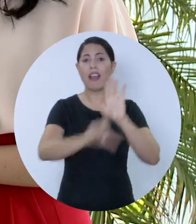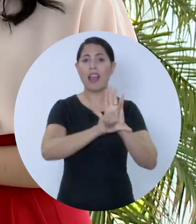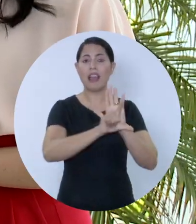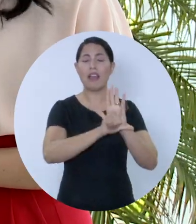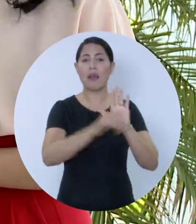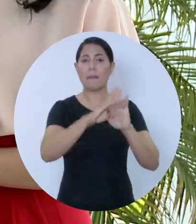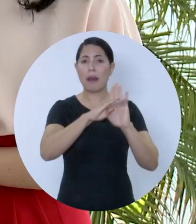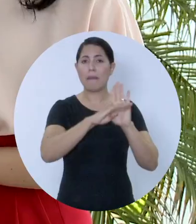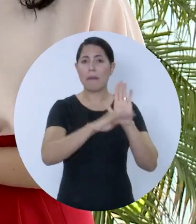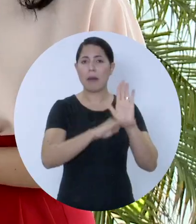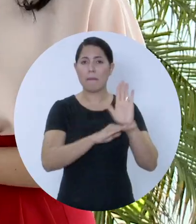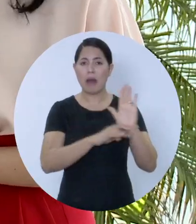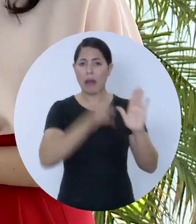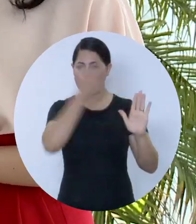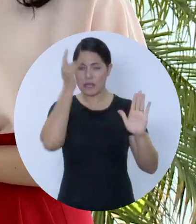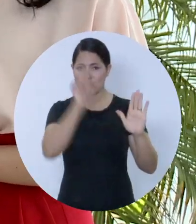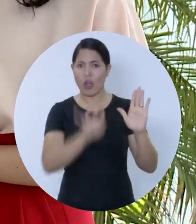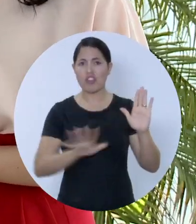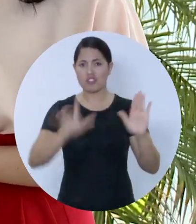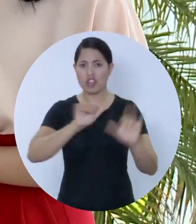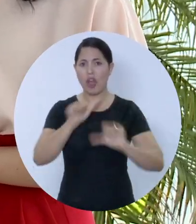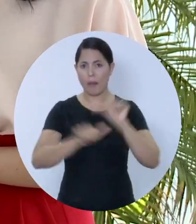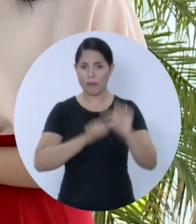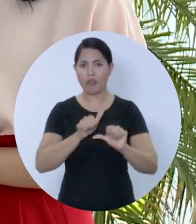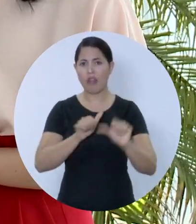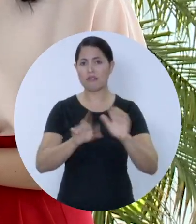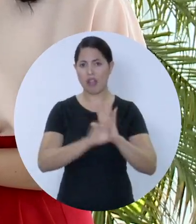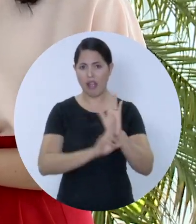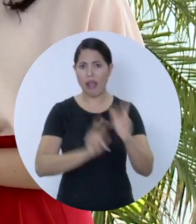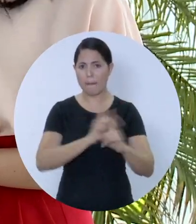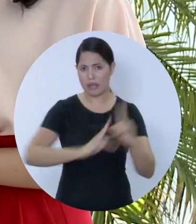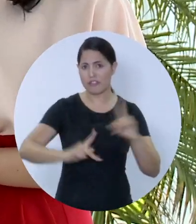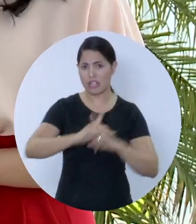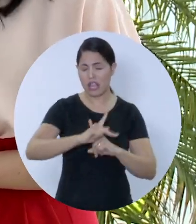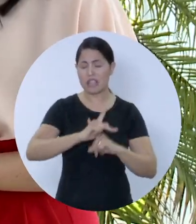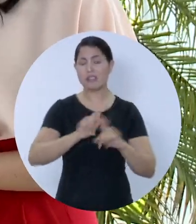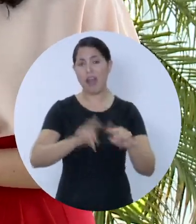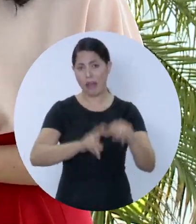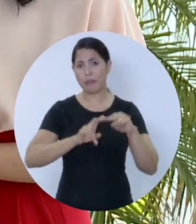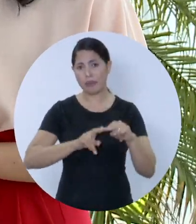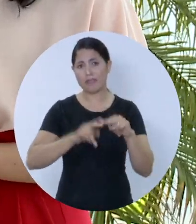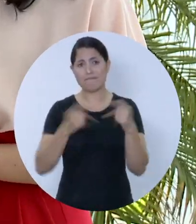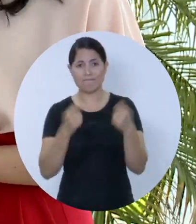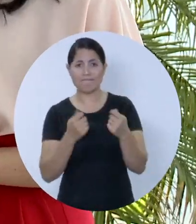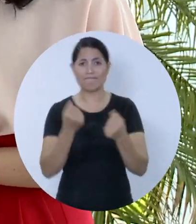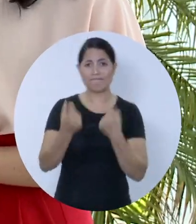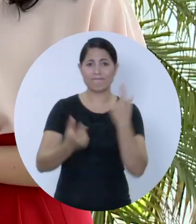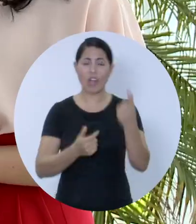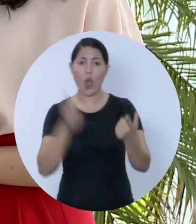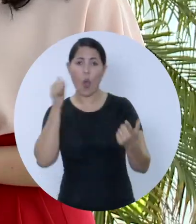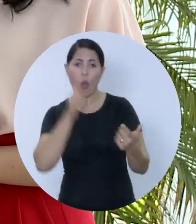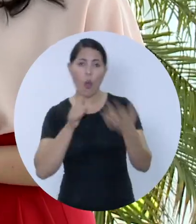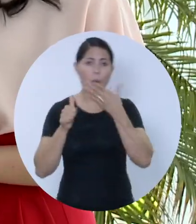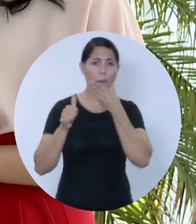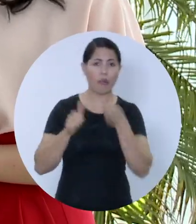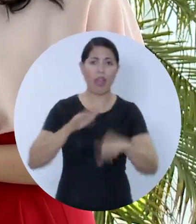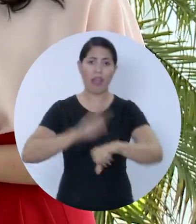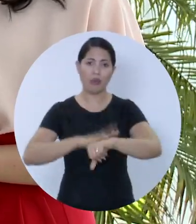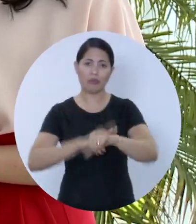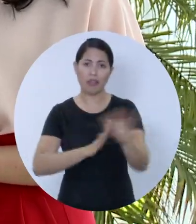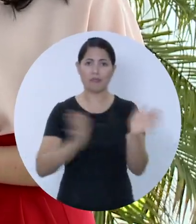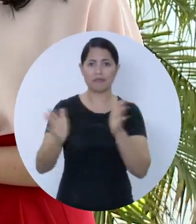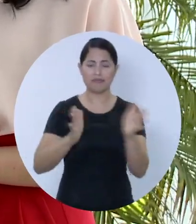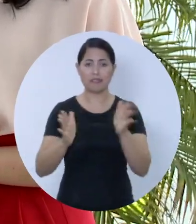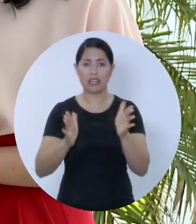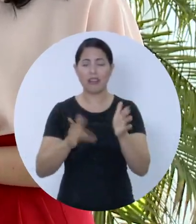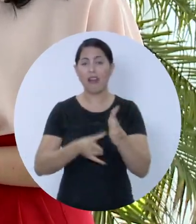acaba aproveitando a lei específica para aqueles que estão no regime geral da Previdência Social, mas com as mudanças podem ter alterado, homem